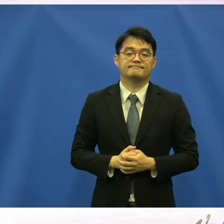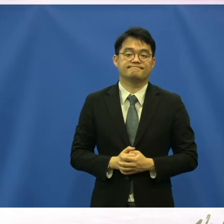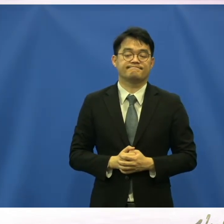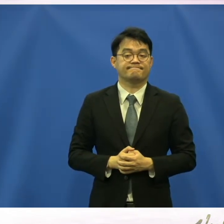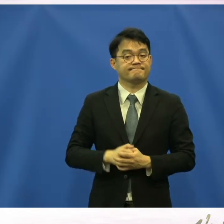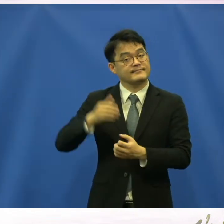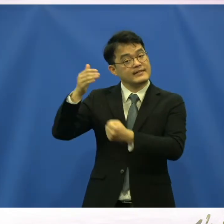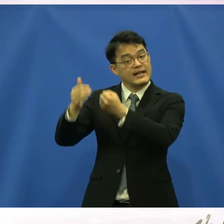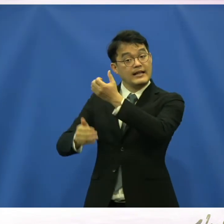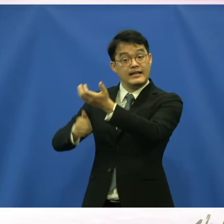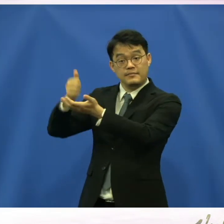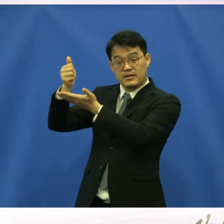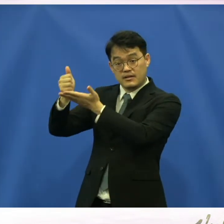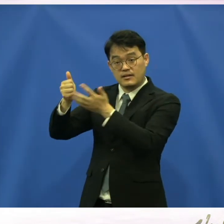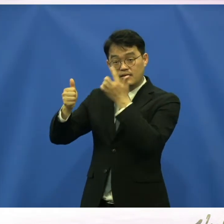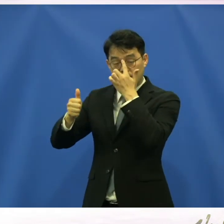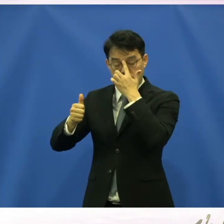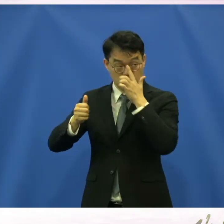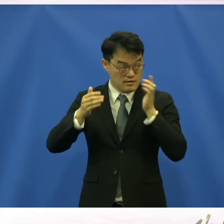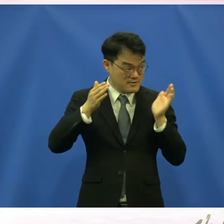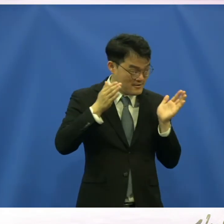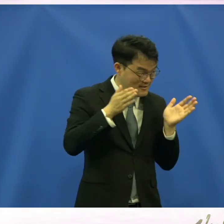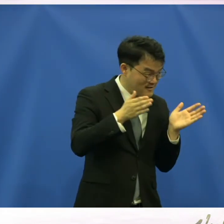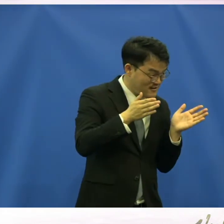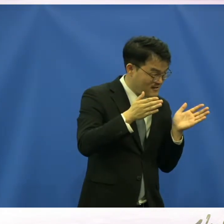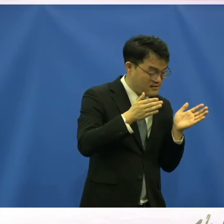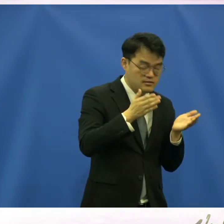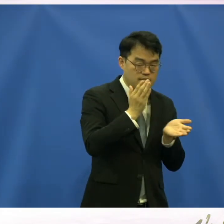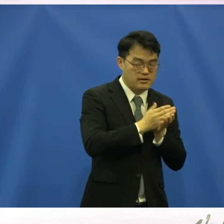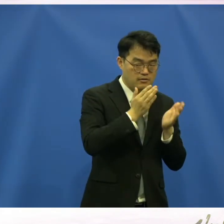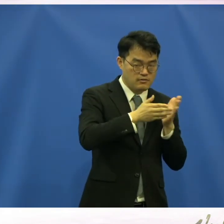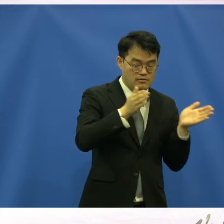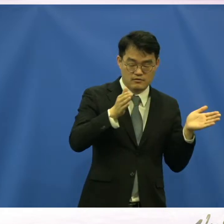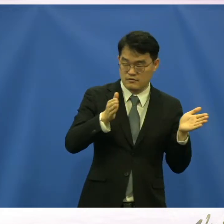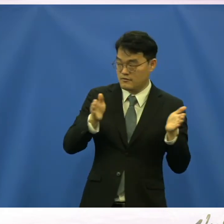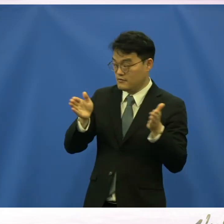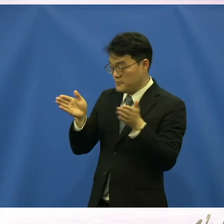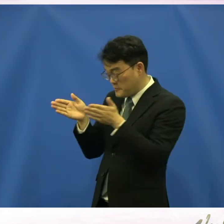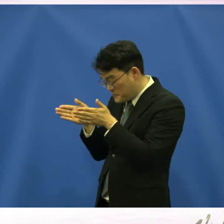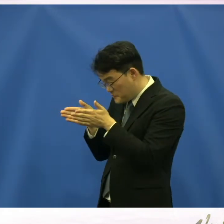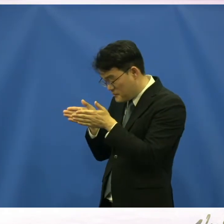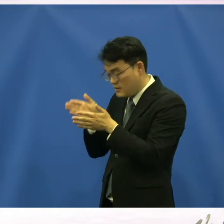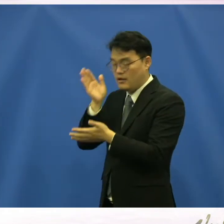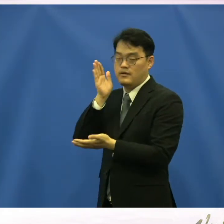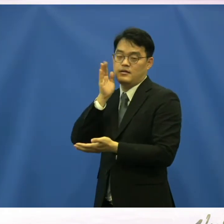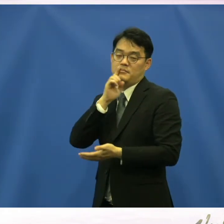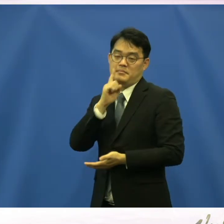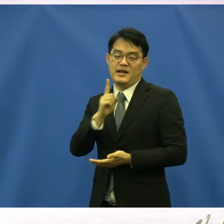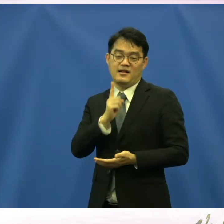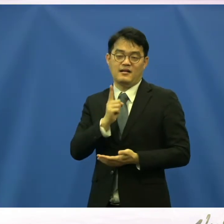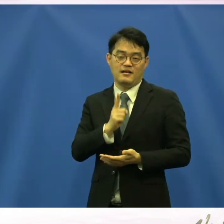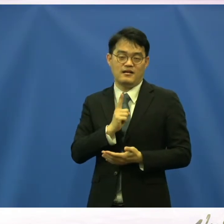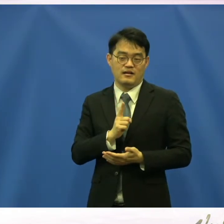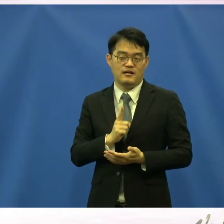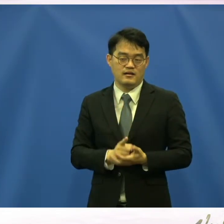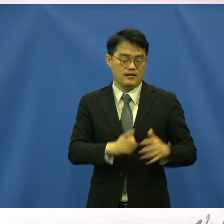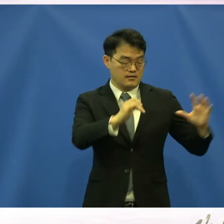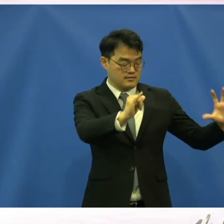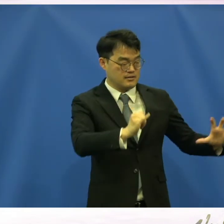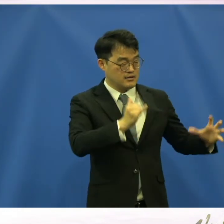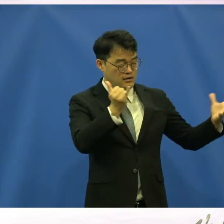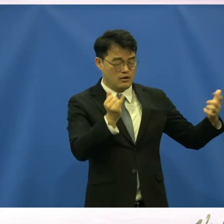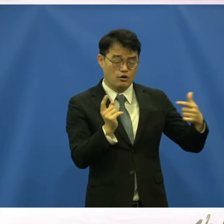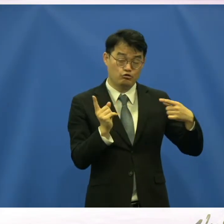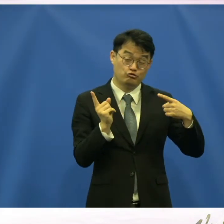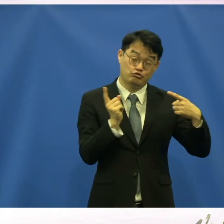하나님은 우리의 시선을 어디로 돌리게 하십니까? 지금 여기가 아니라 저기라는 거죠. 천국. 세상에서 늘 받는 유혹은 우리가 여기가